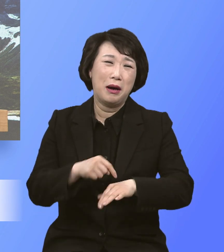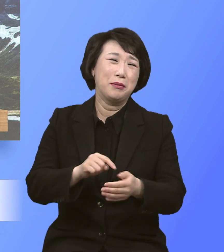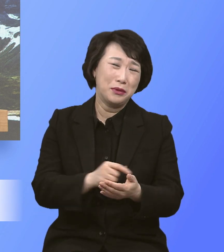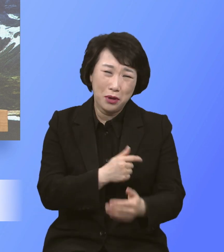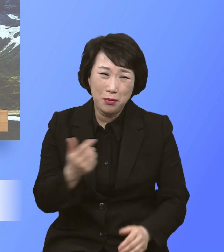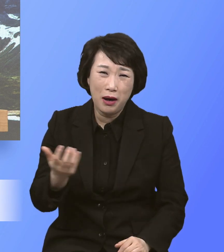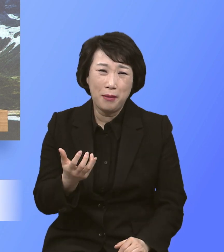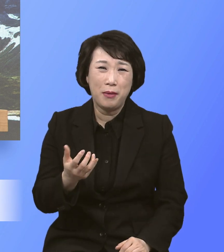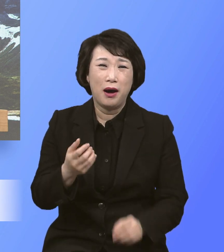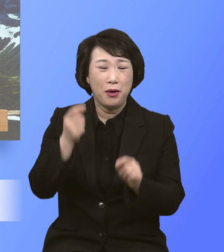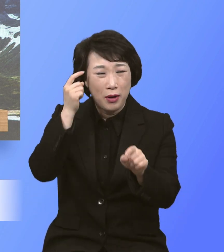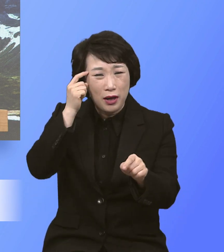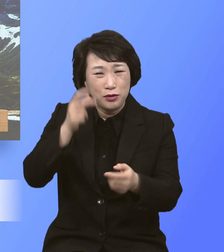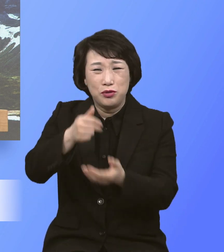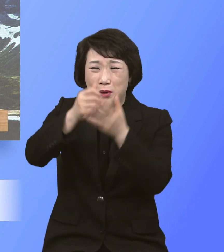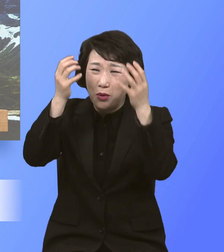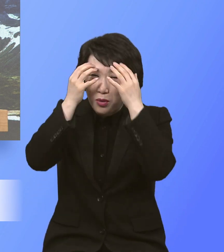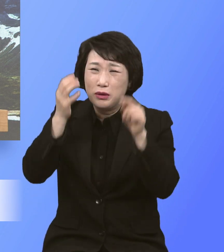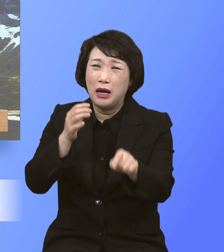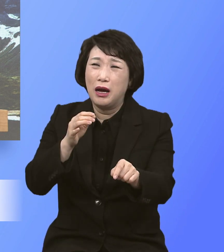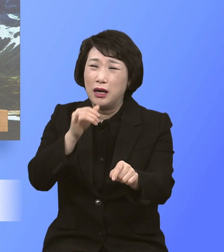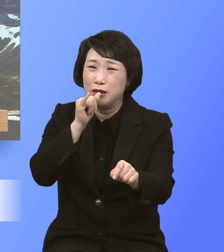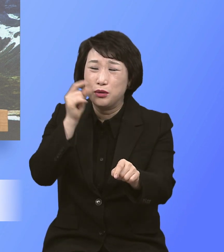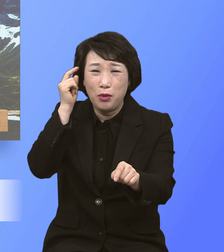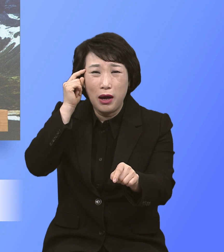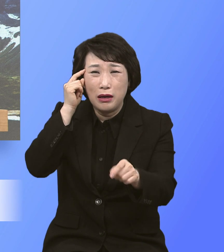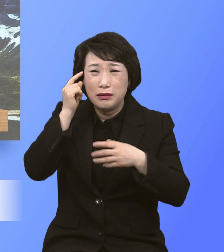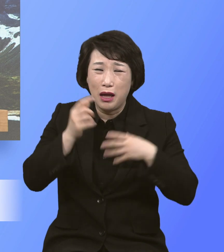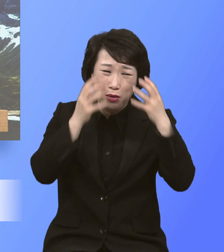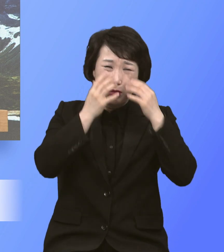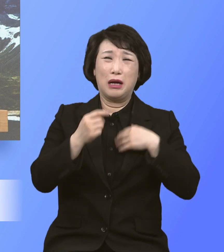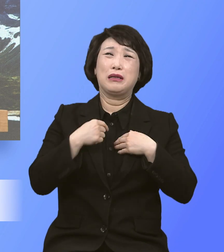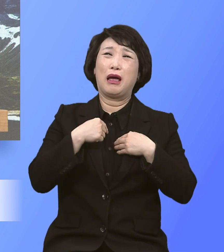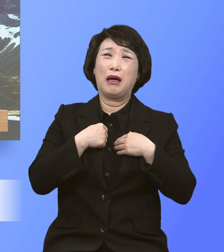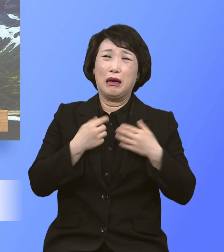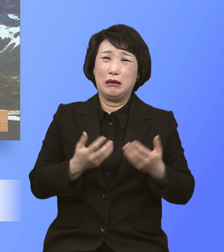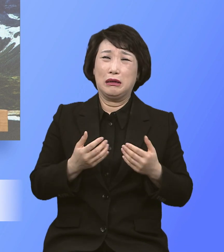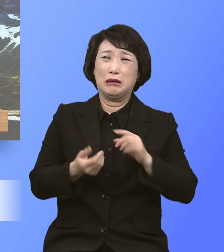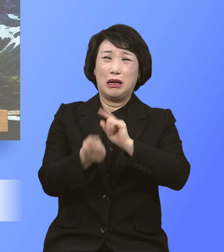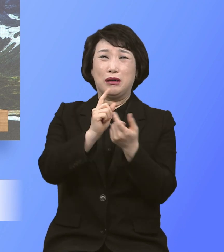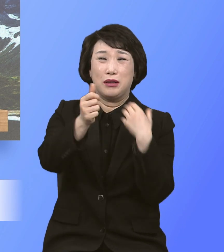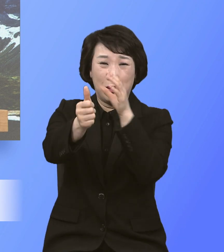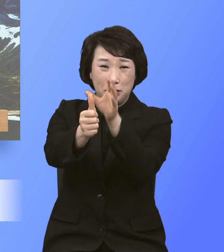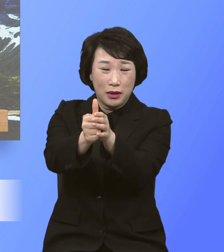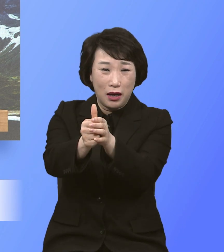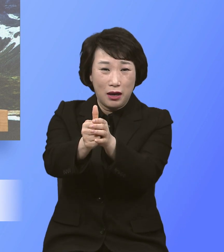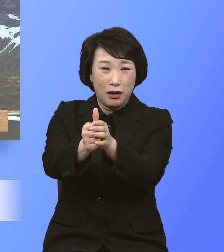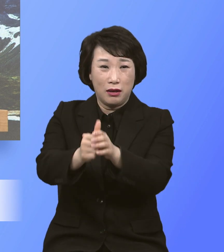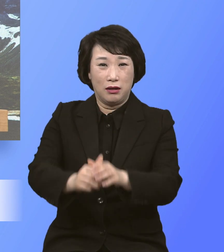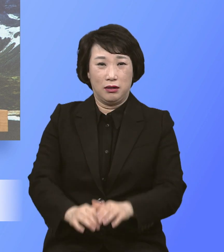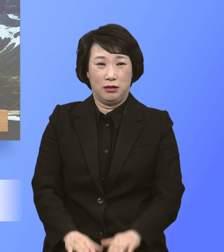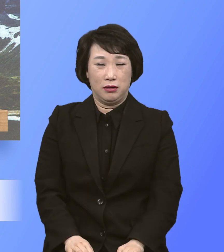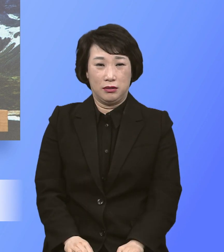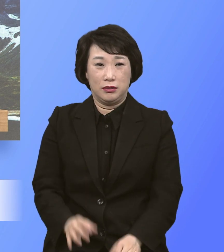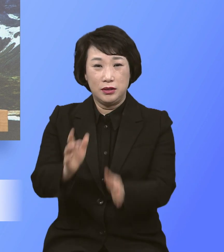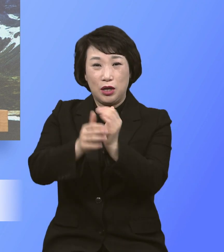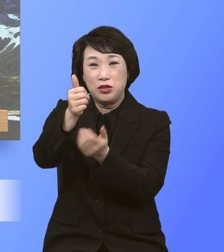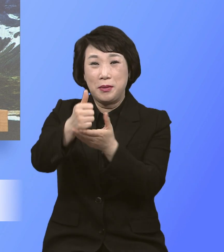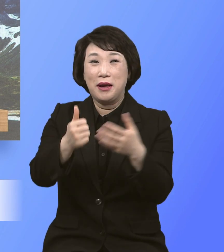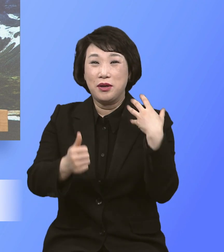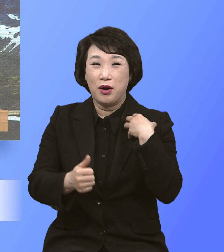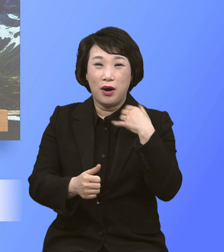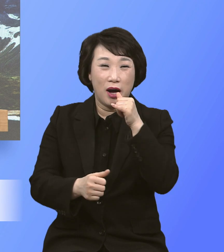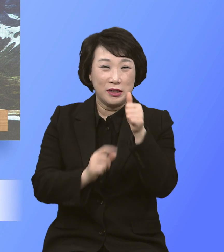주님이 당한 저 고난이 내가 당할 고난이구나. 이게 예수 역할을